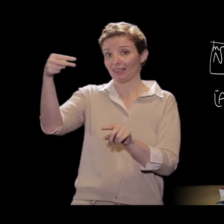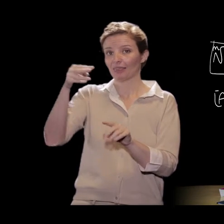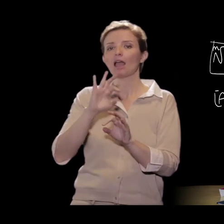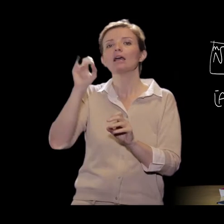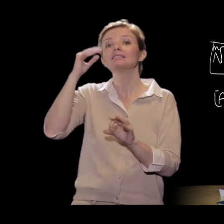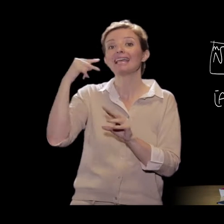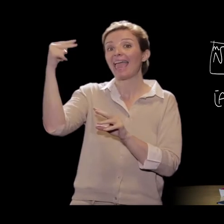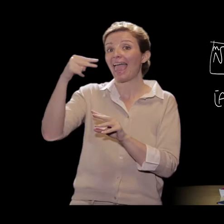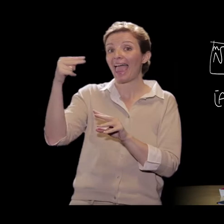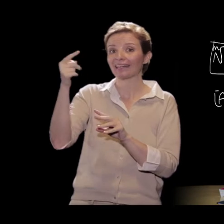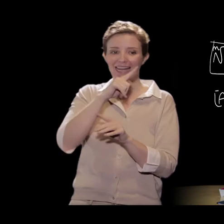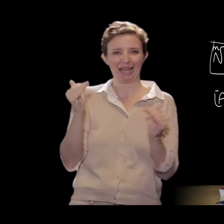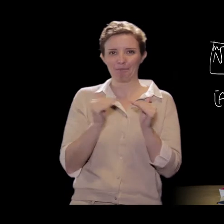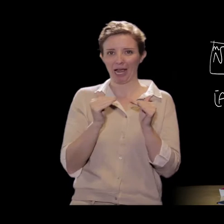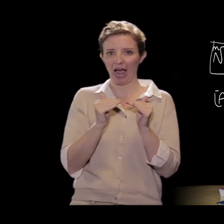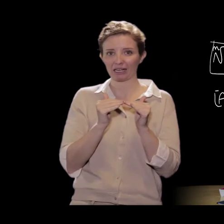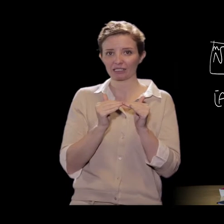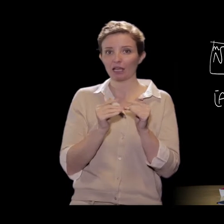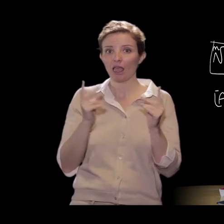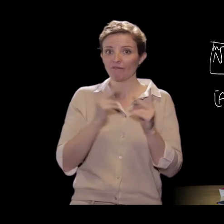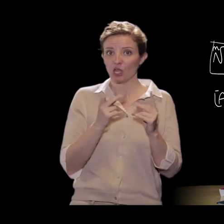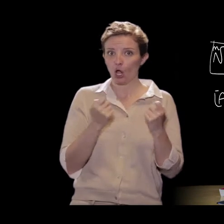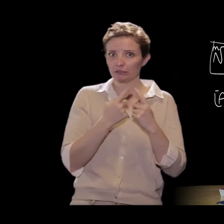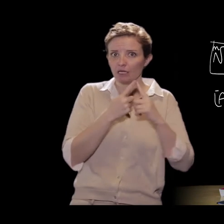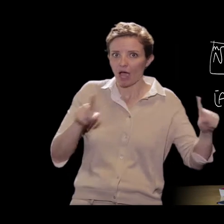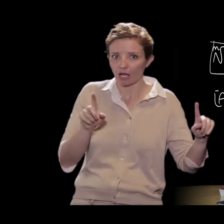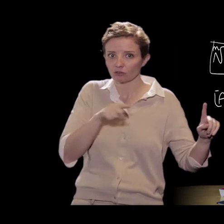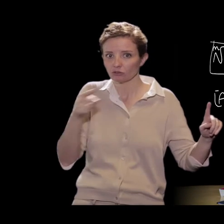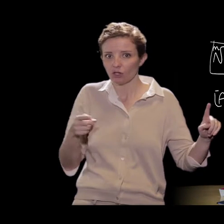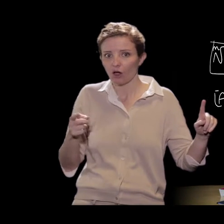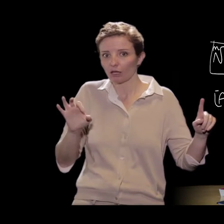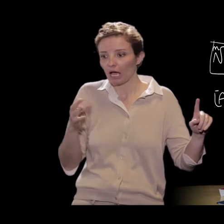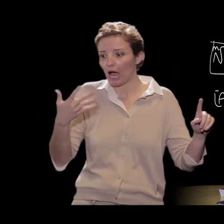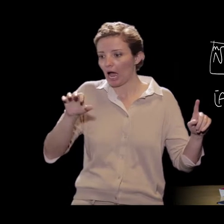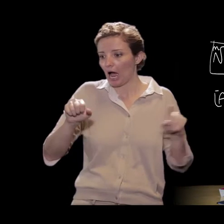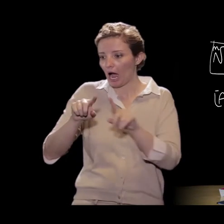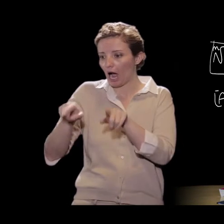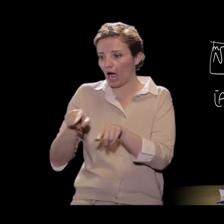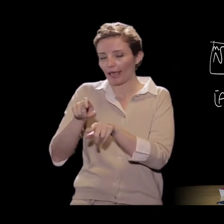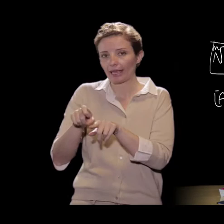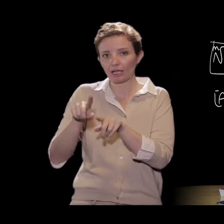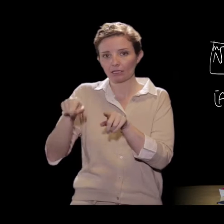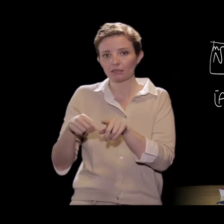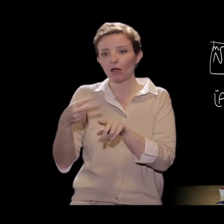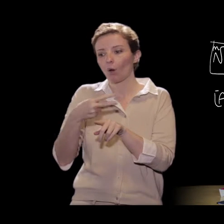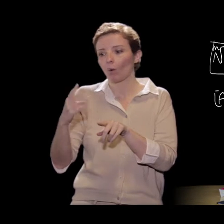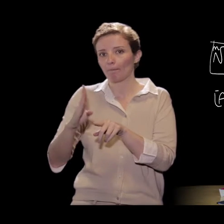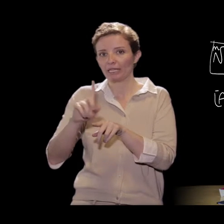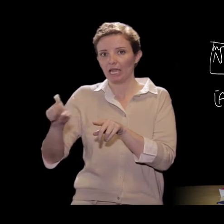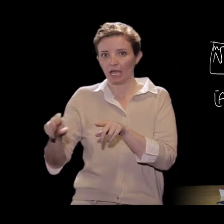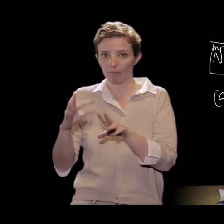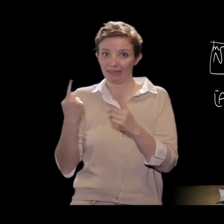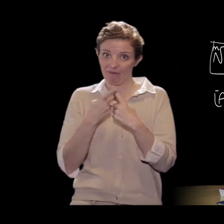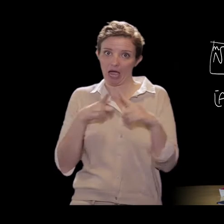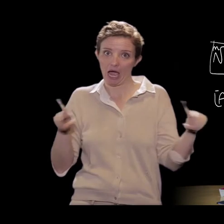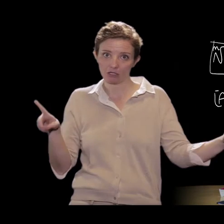n sia un numero pari non è assolutamente equivalente solo e soltanto ad Ax = bdx Evidentemente